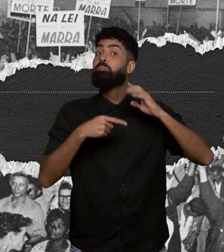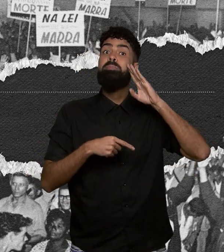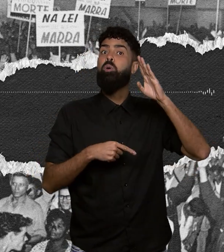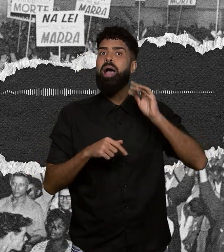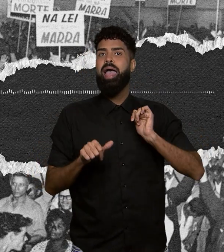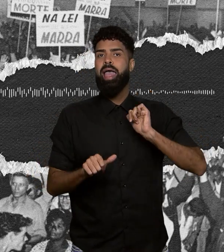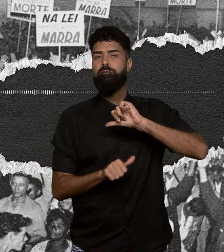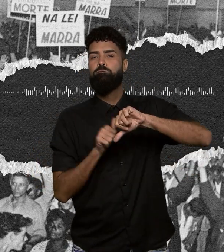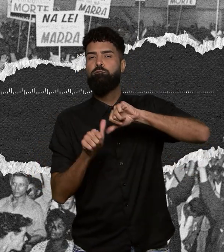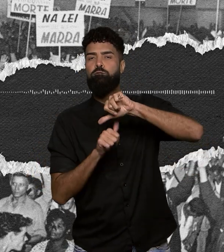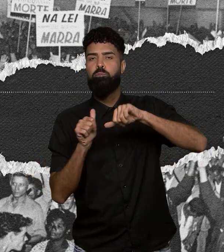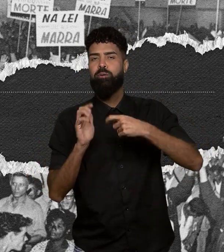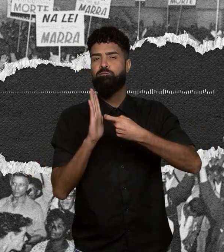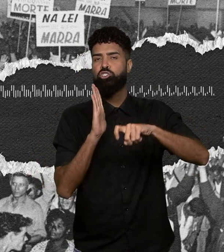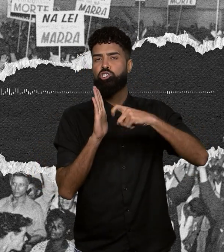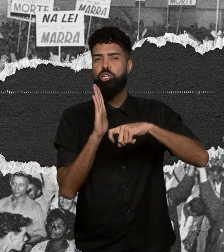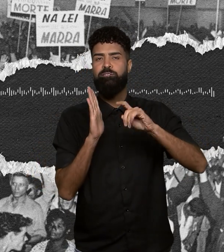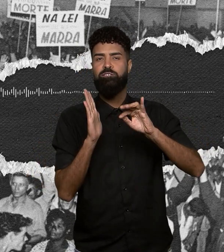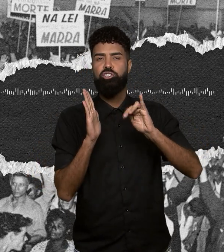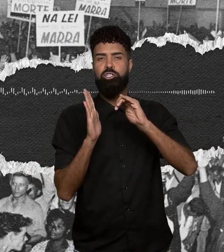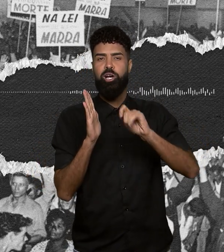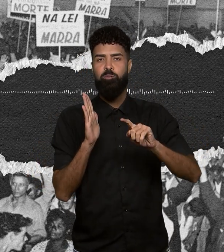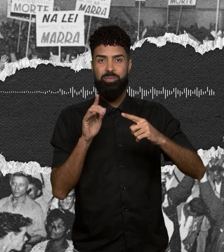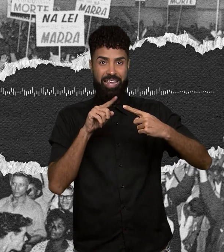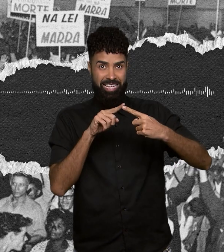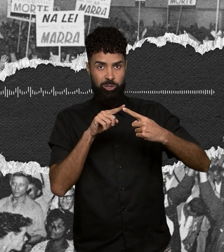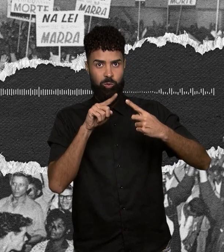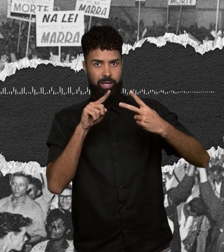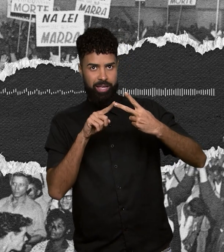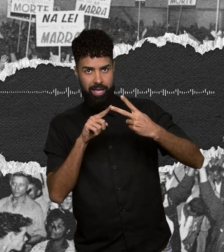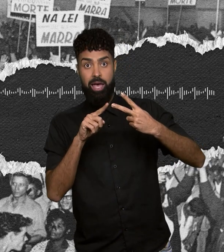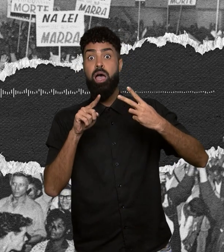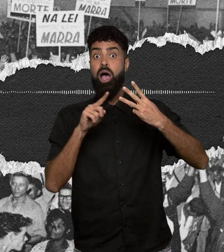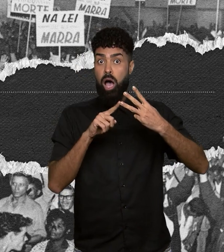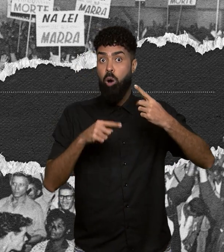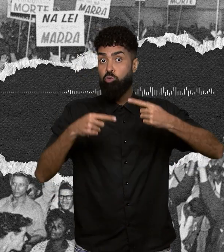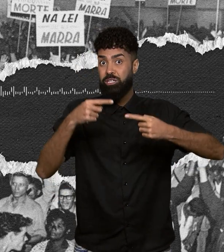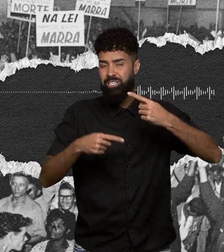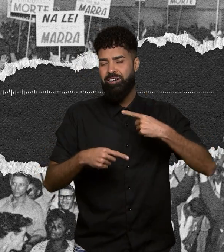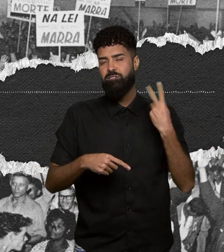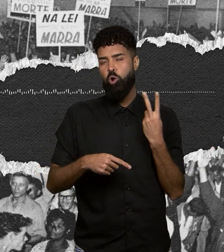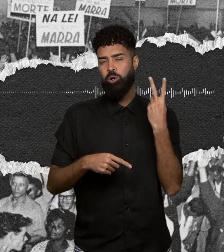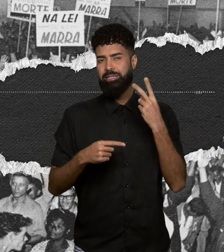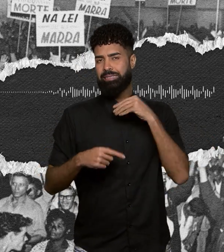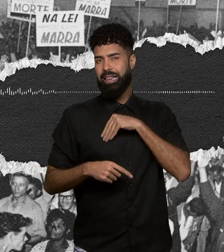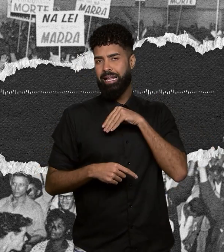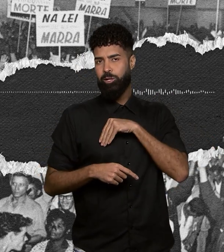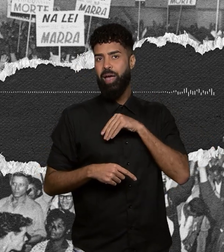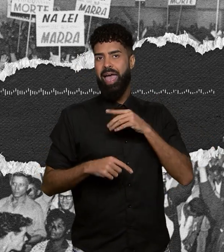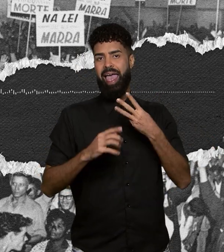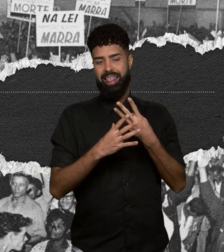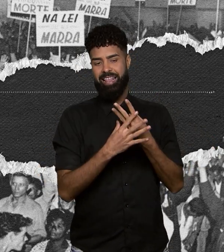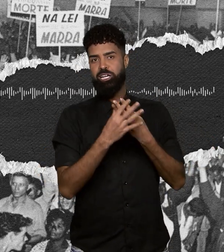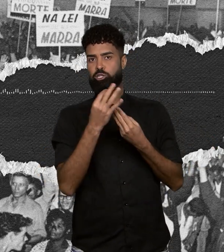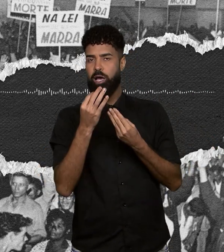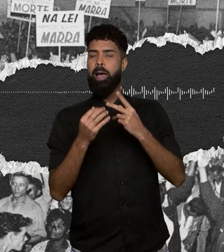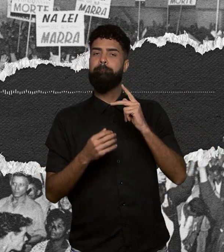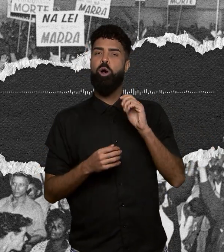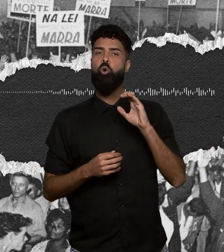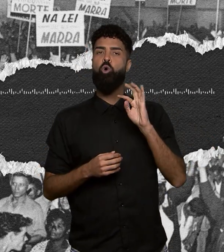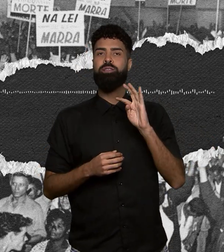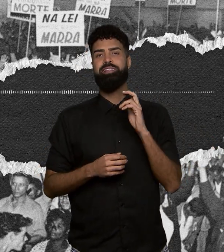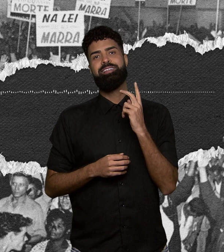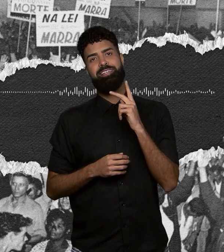fiscal esses dois pontos junto com uma política de valorização dos salários eram parte de um pacote do governo para